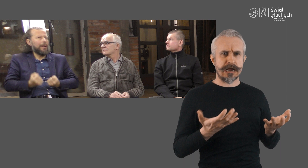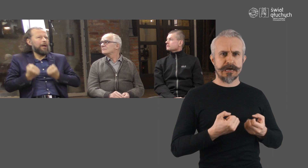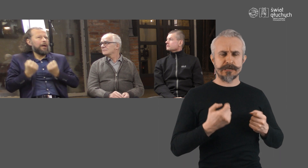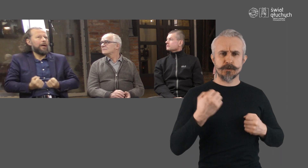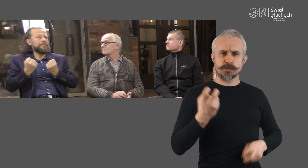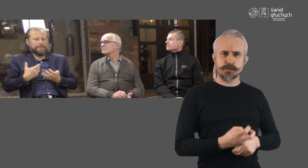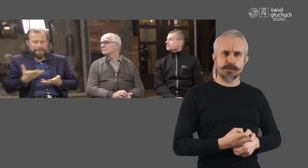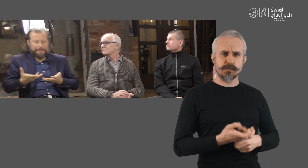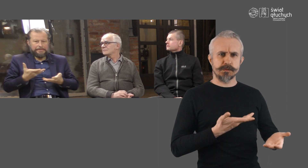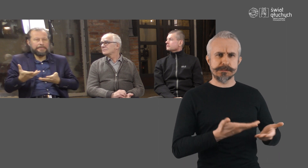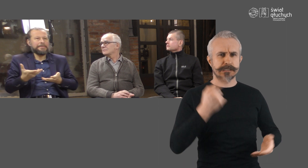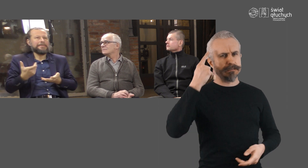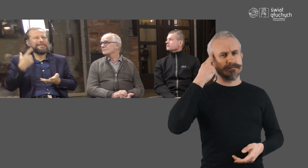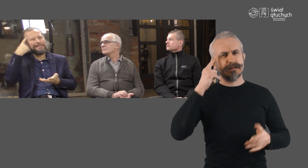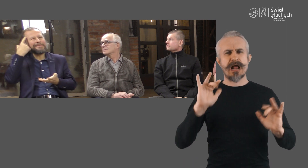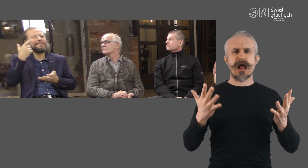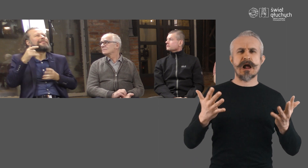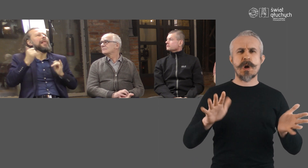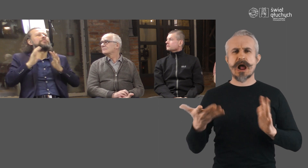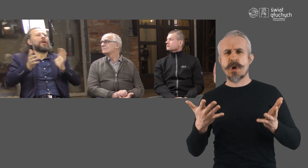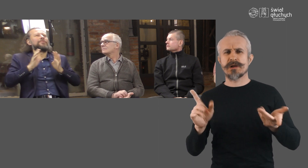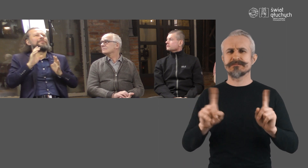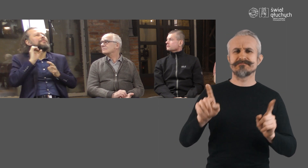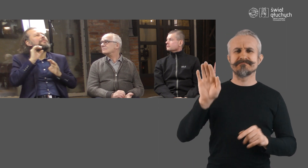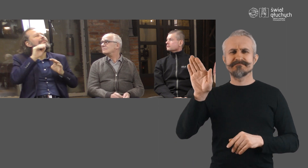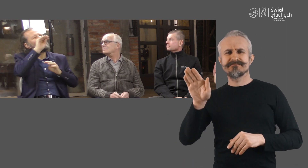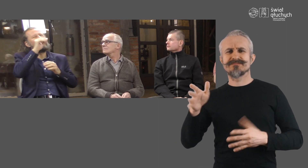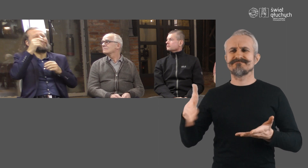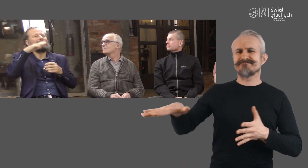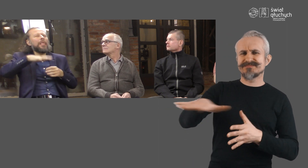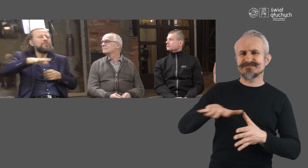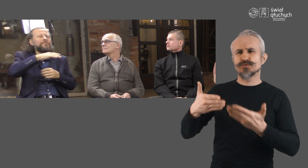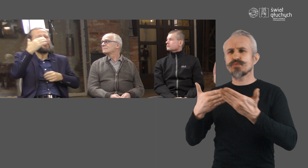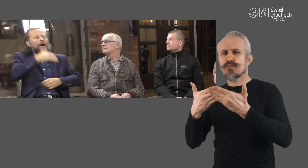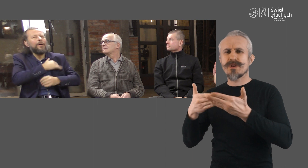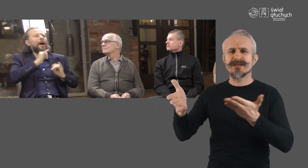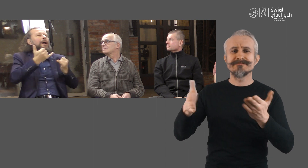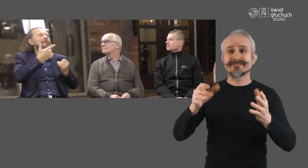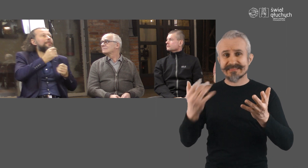głuchych. No wiadomo, że trudna jest komunikacja. W jaki sposób